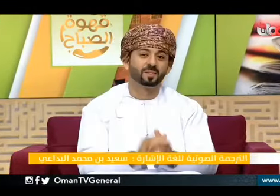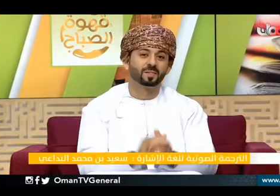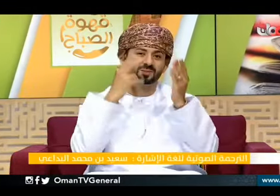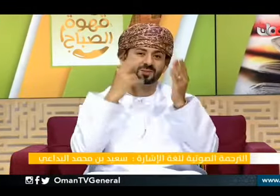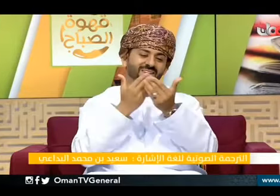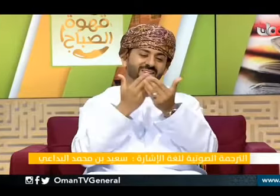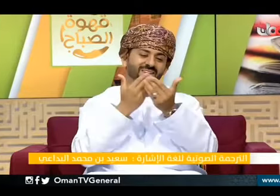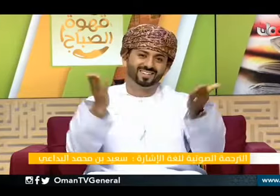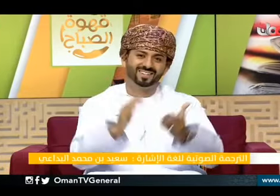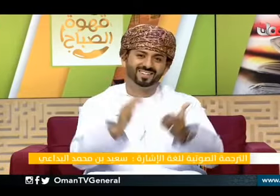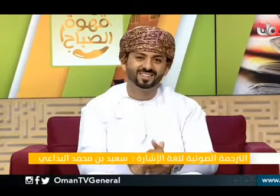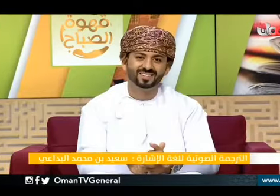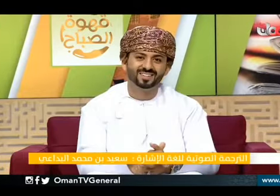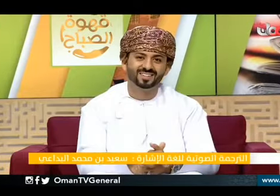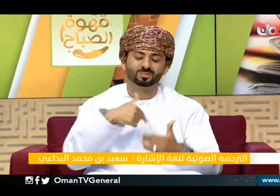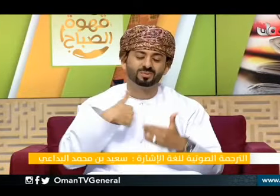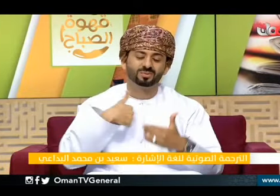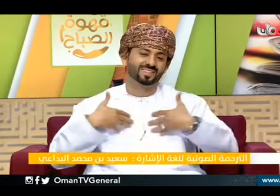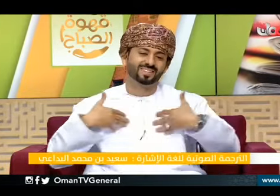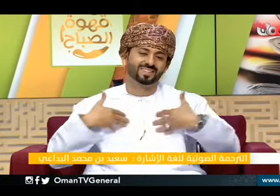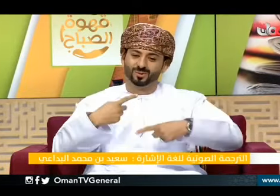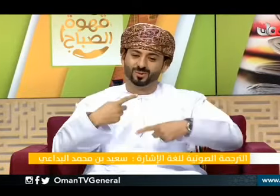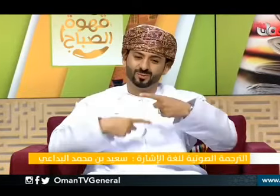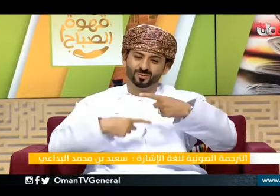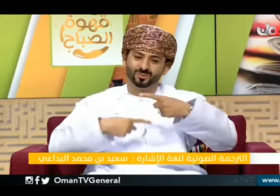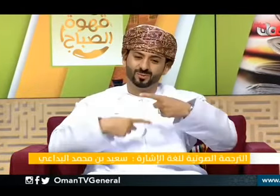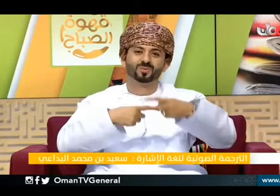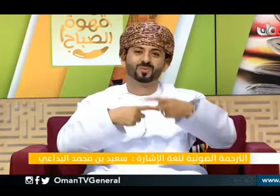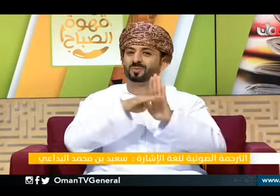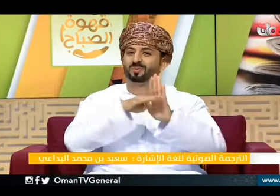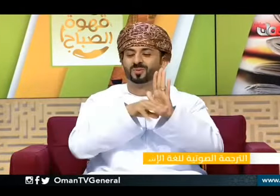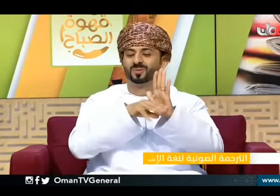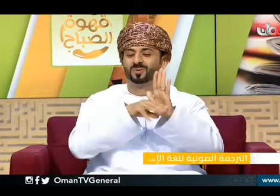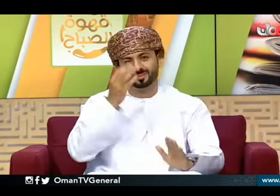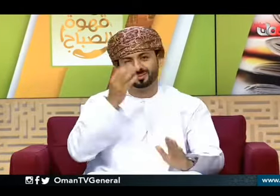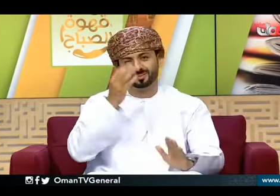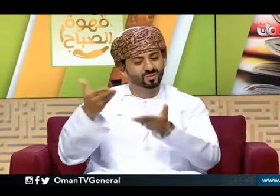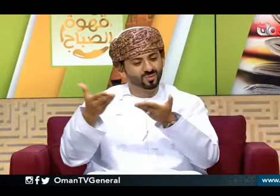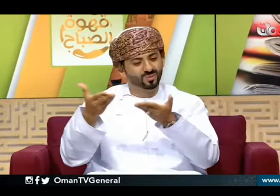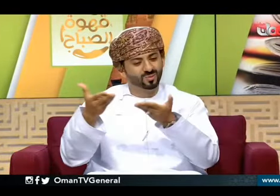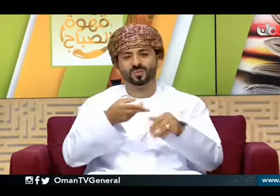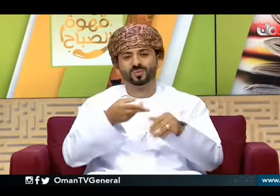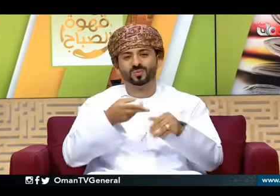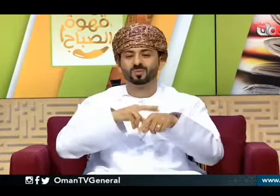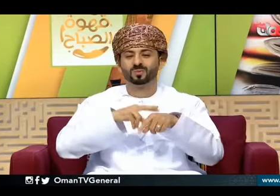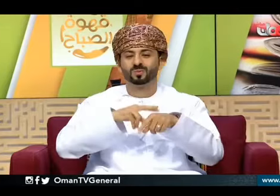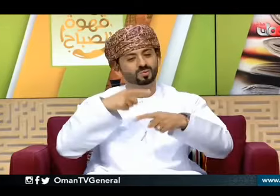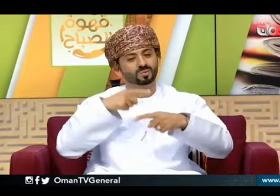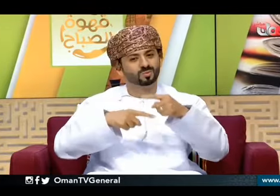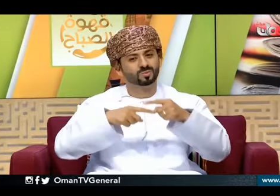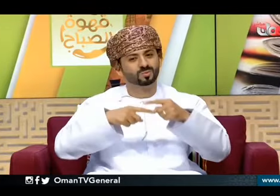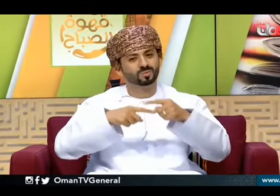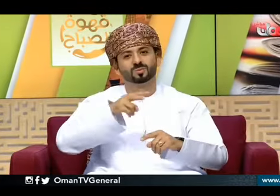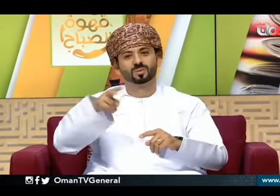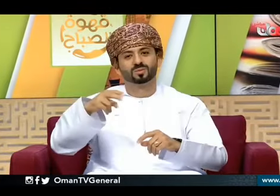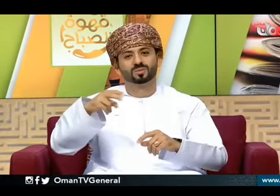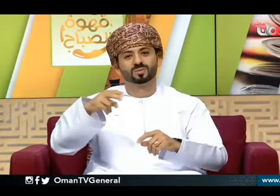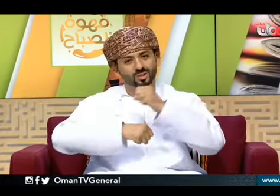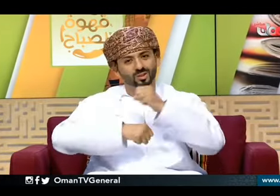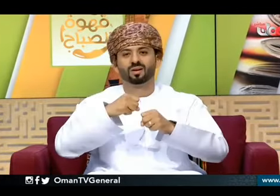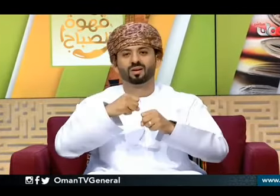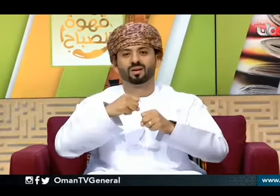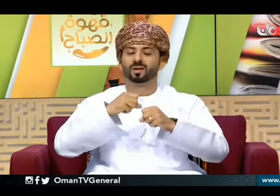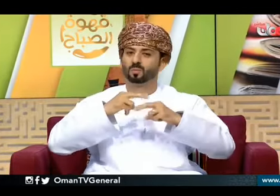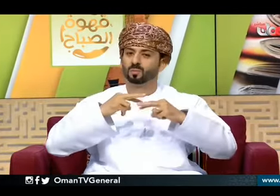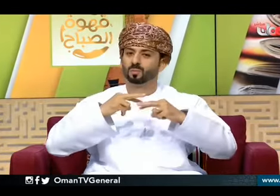وبركاته. صباح الخير للجميع، وصباح السعادة الدائمة لكم جميعا في هذا